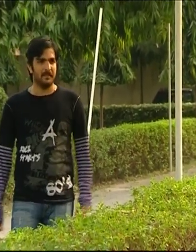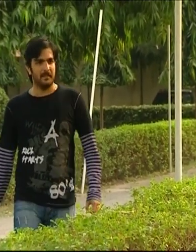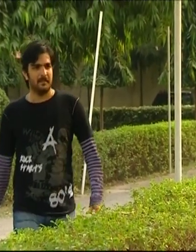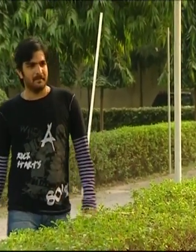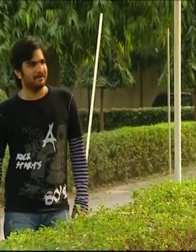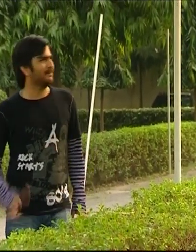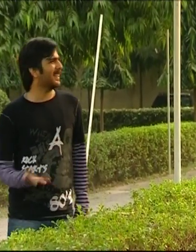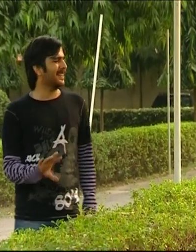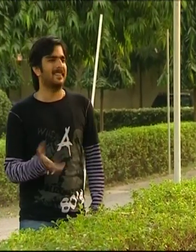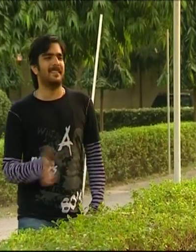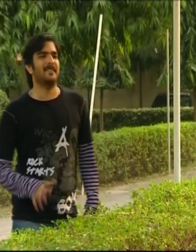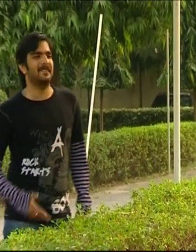क्या हुआ? मना कर गया।